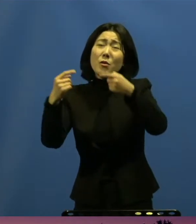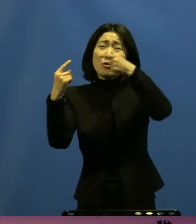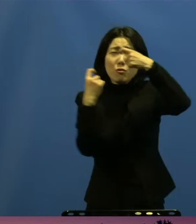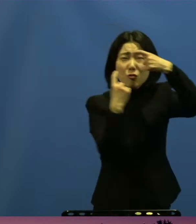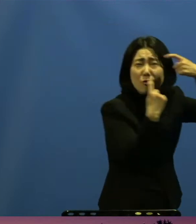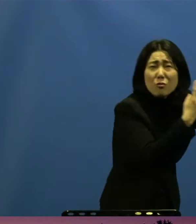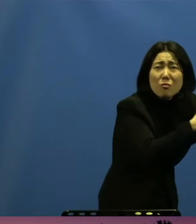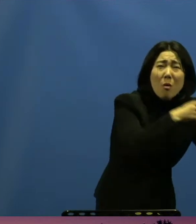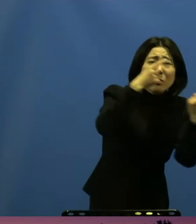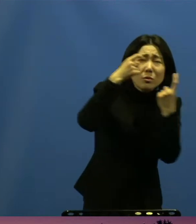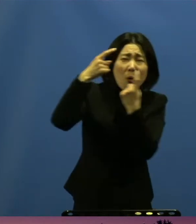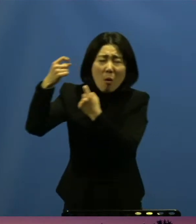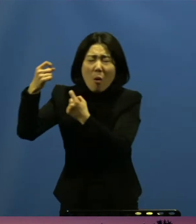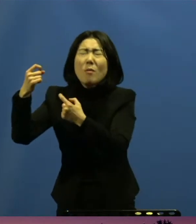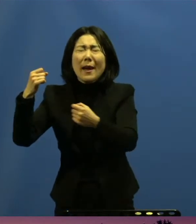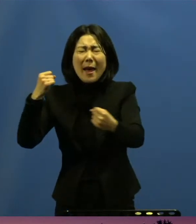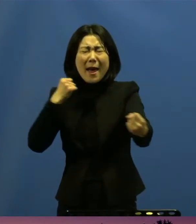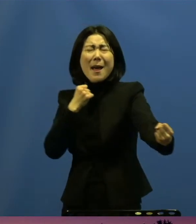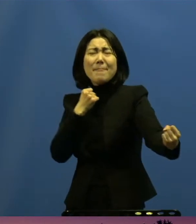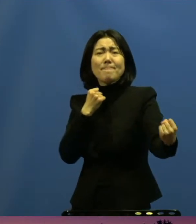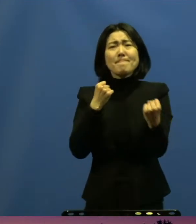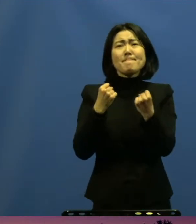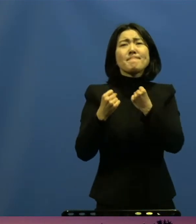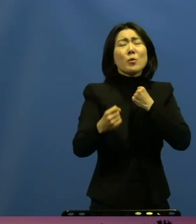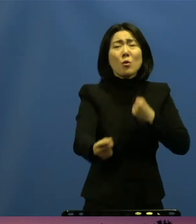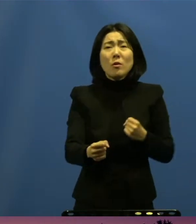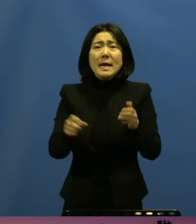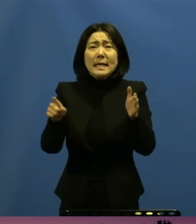수많은 유혹 속에도